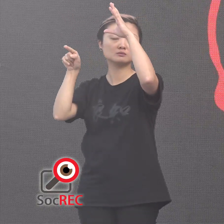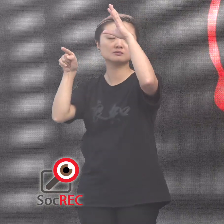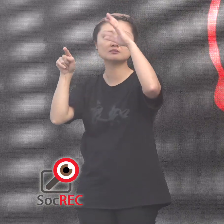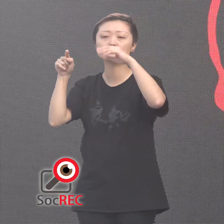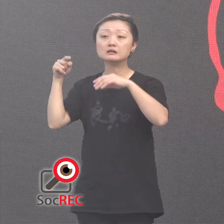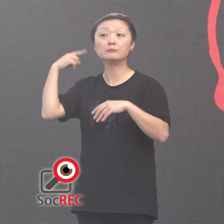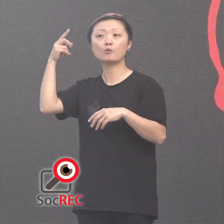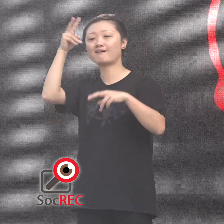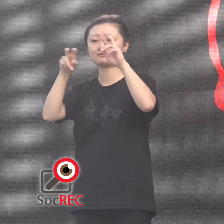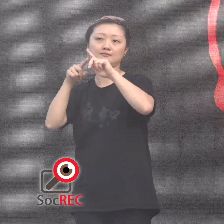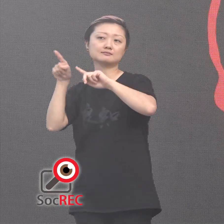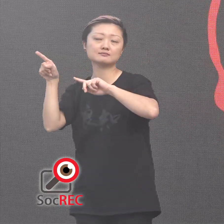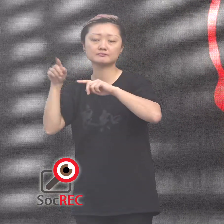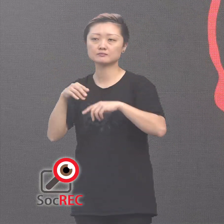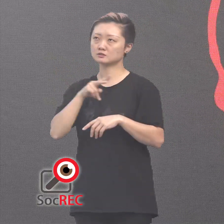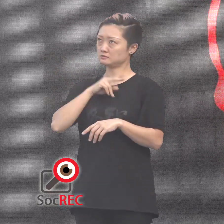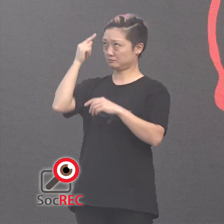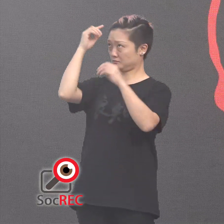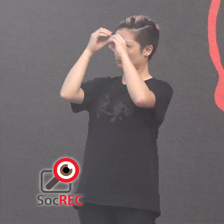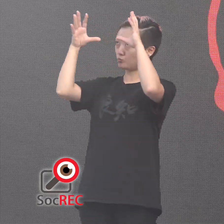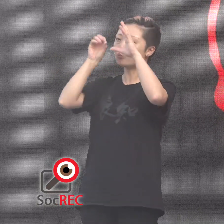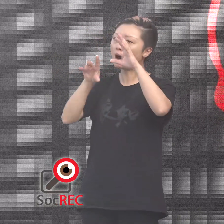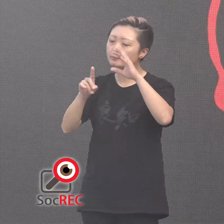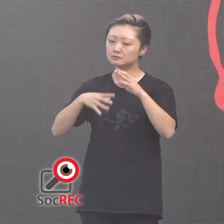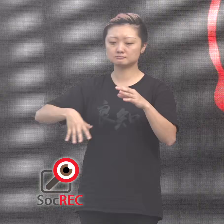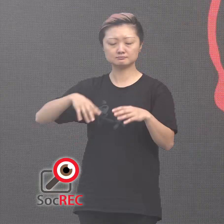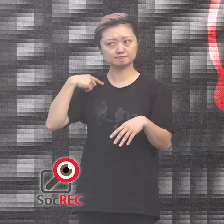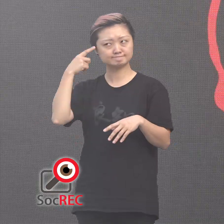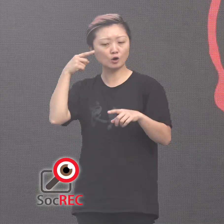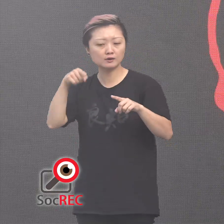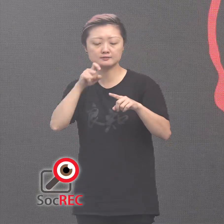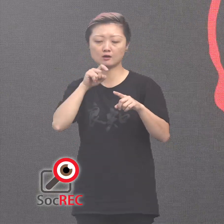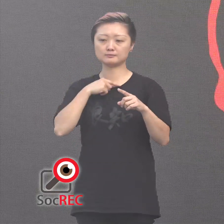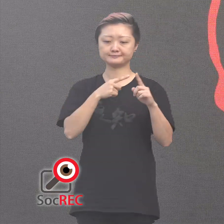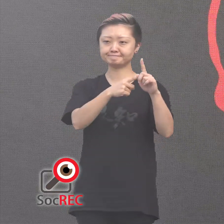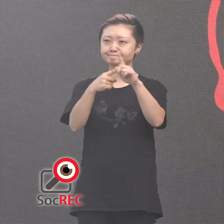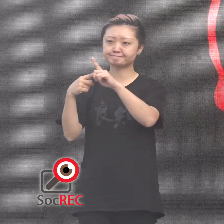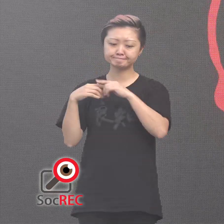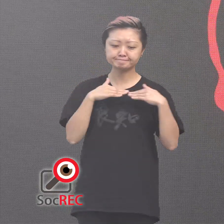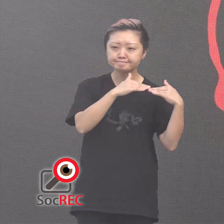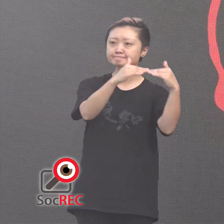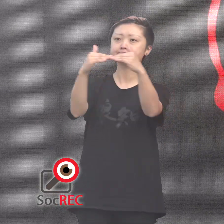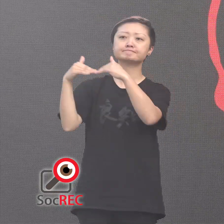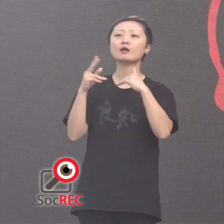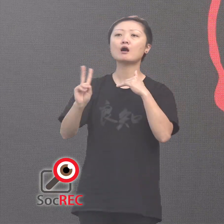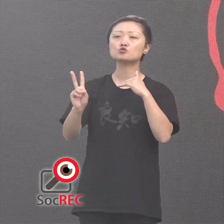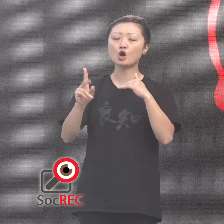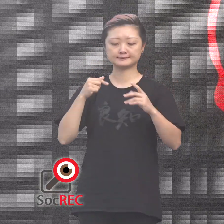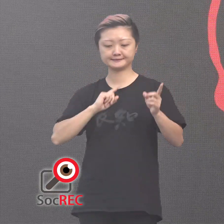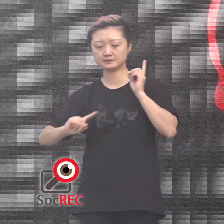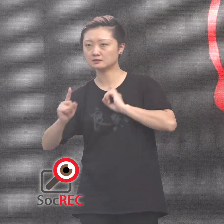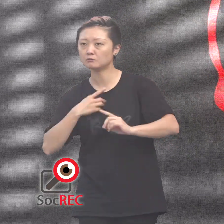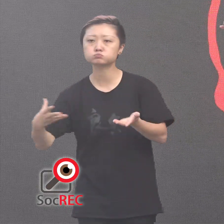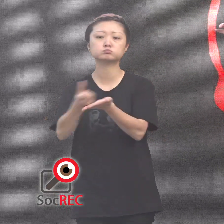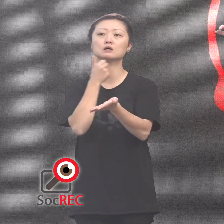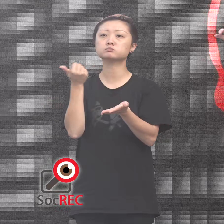可以平等的、自由的生活在一个国度里。而我今天也有一个梦想，就是不